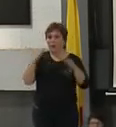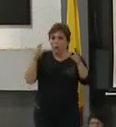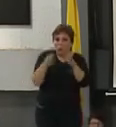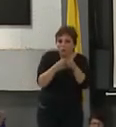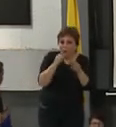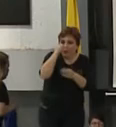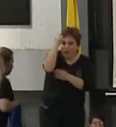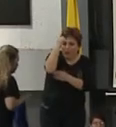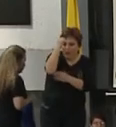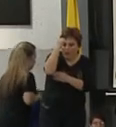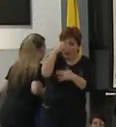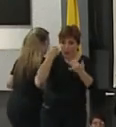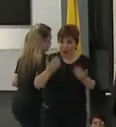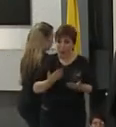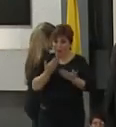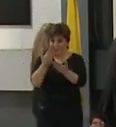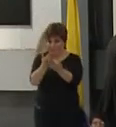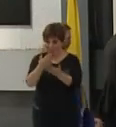especial